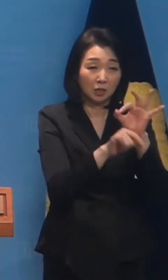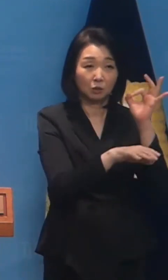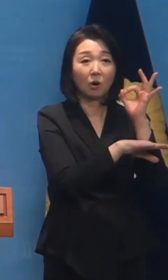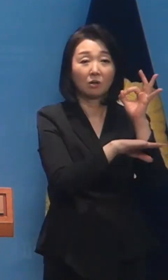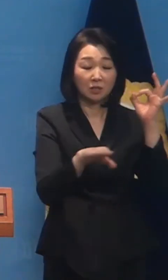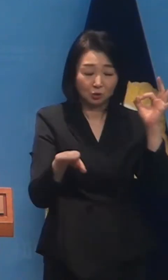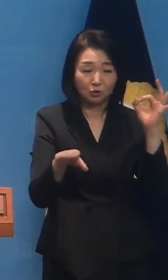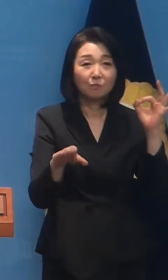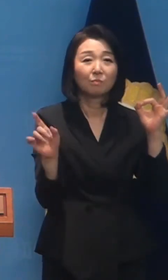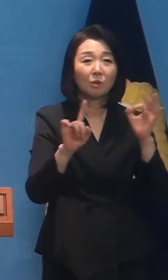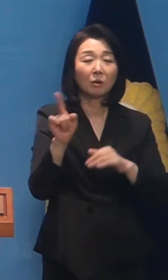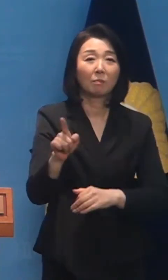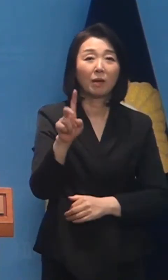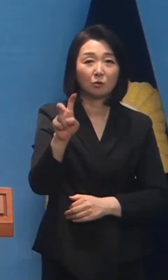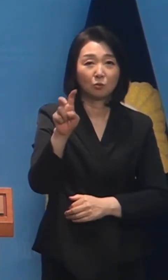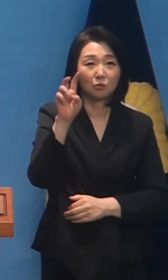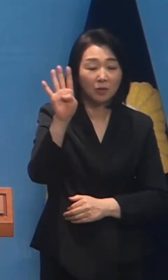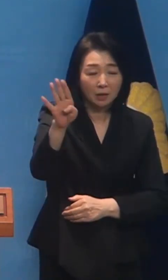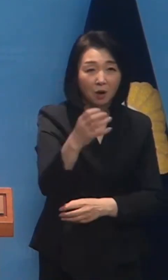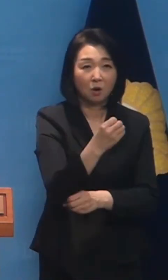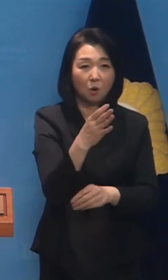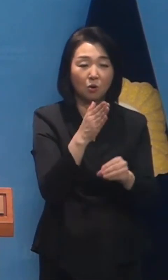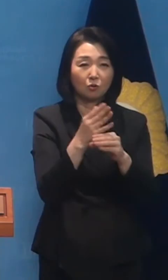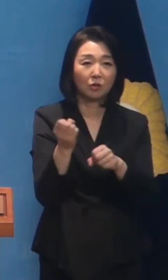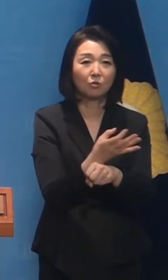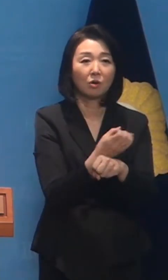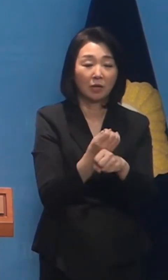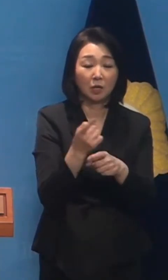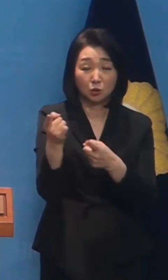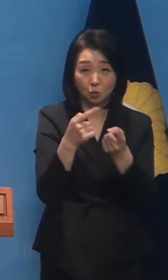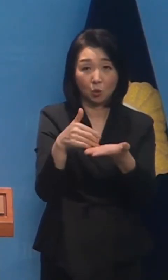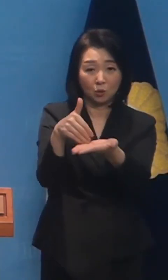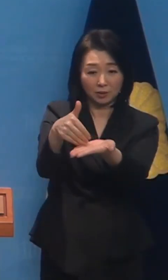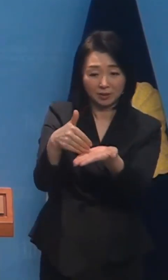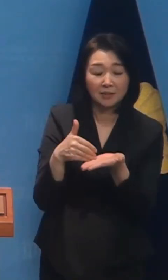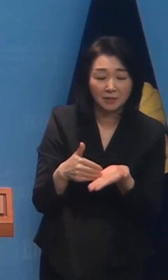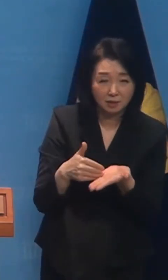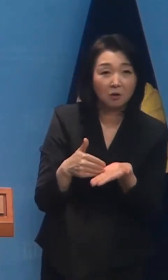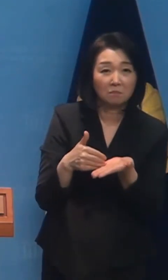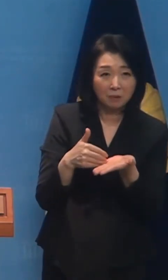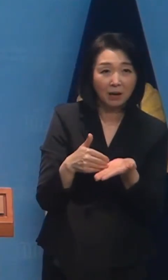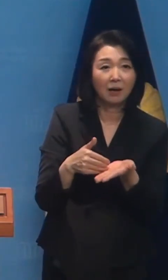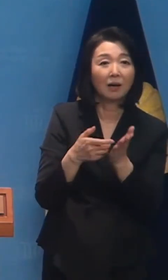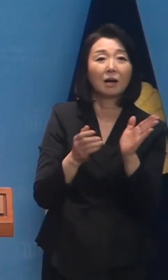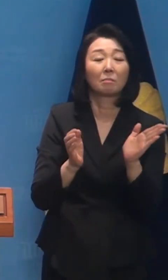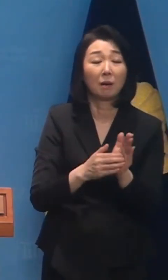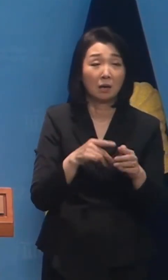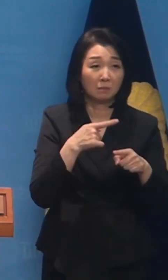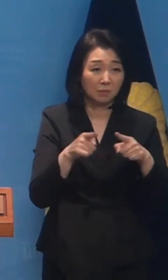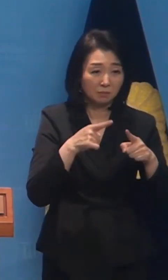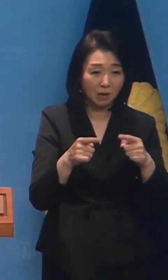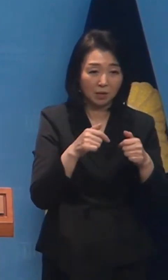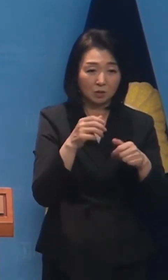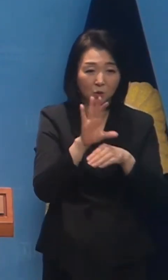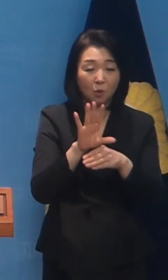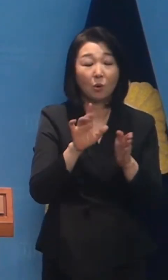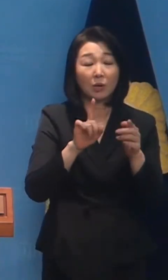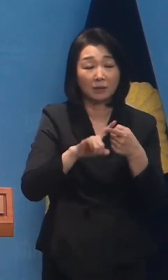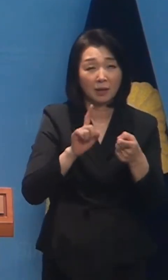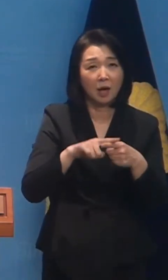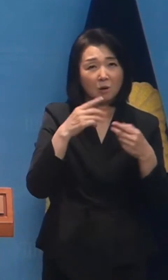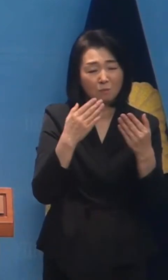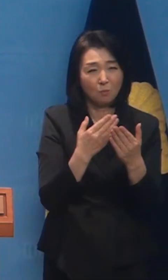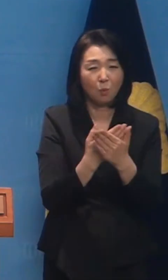기준 124건의 언론중재위 조정 신청을 마구잡이로 퍼부으며 비판적 언론에 대한